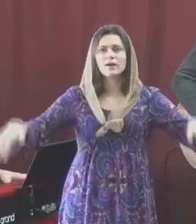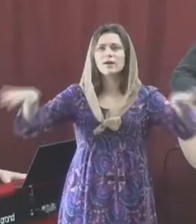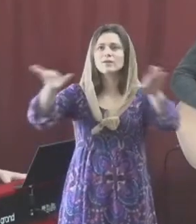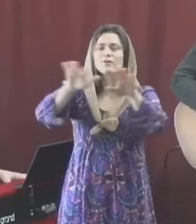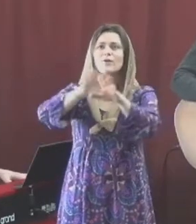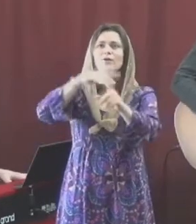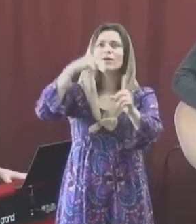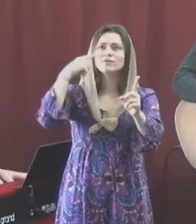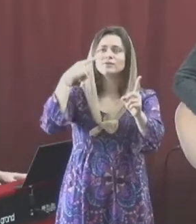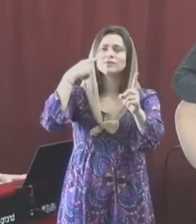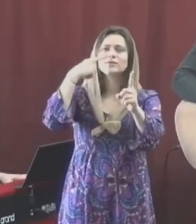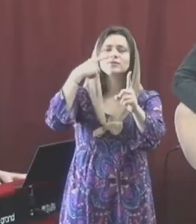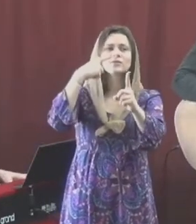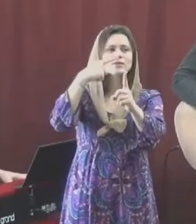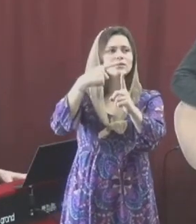На